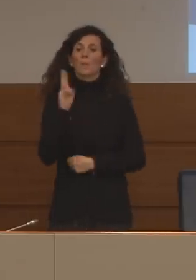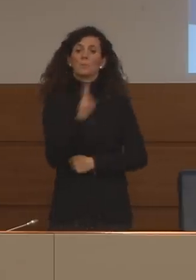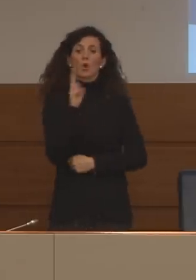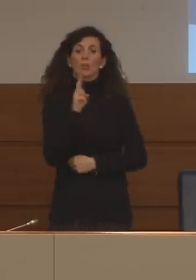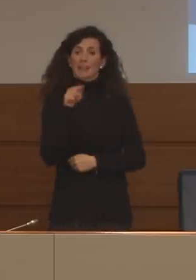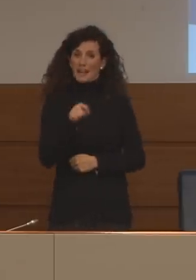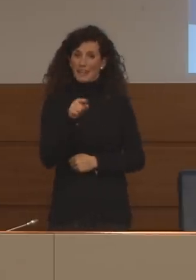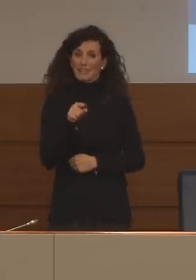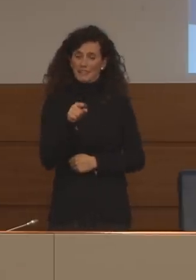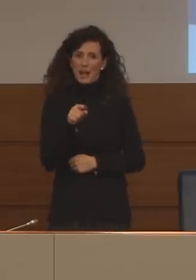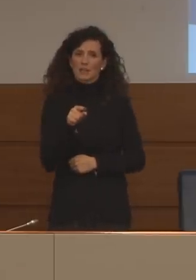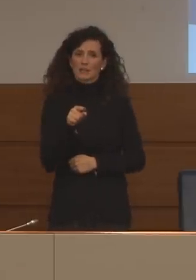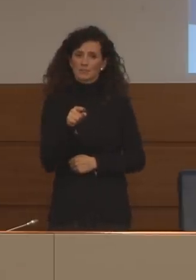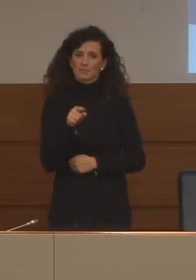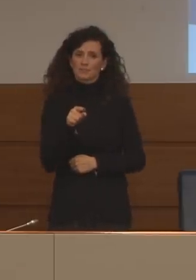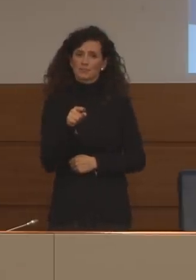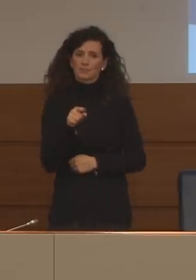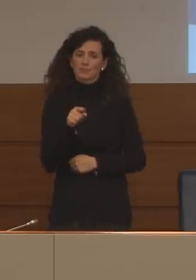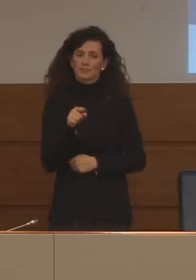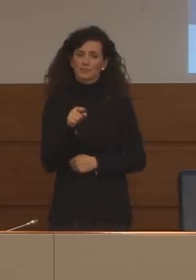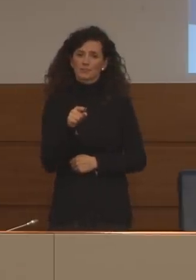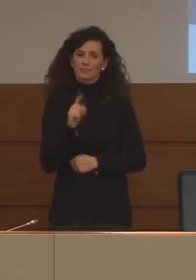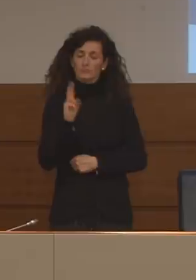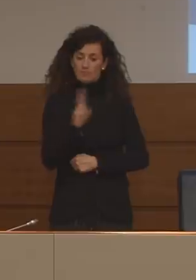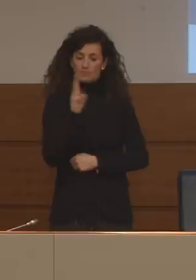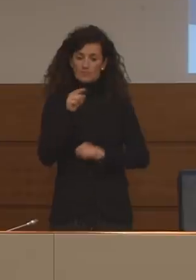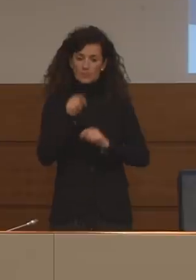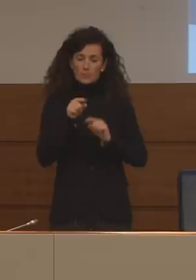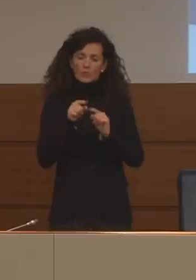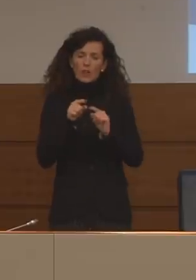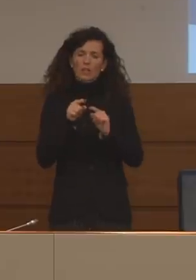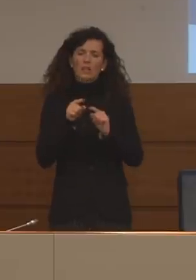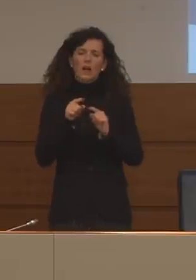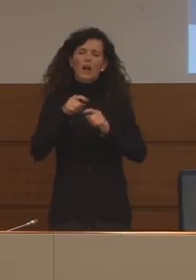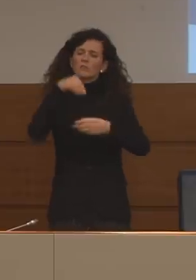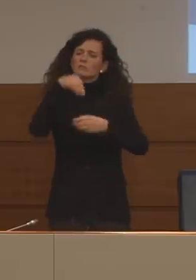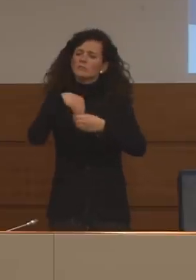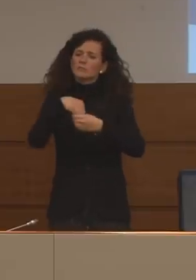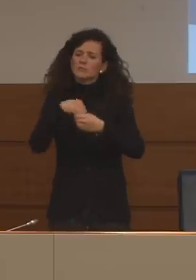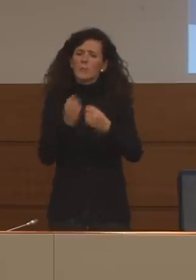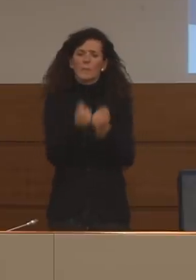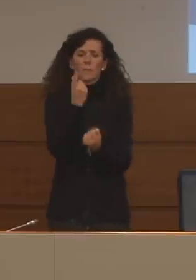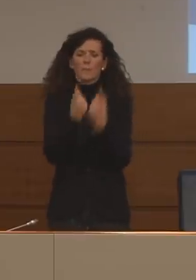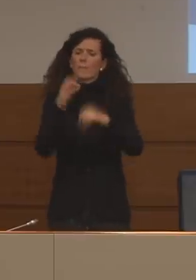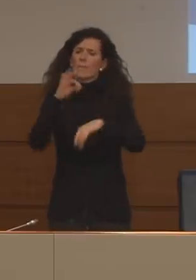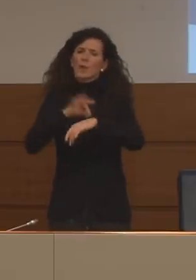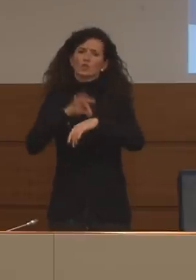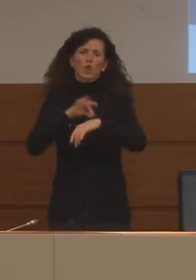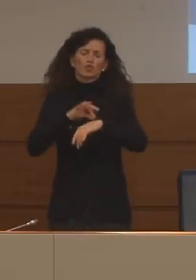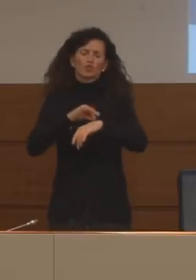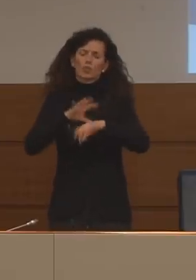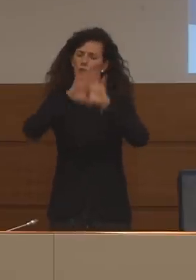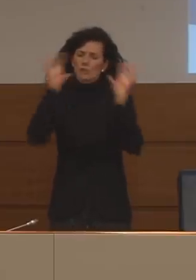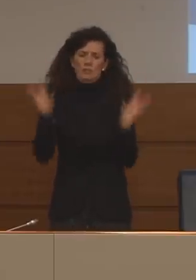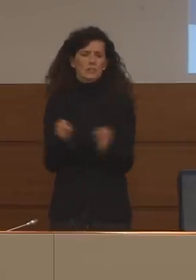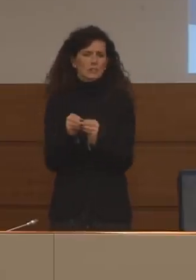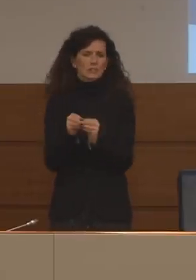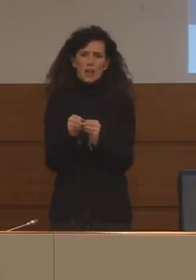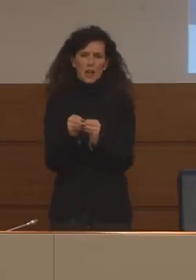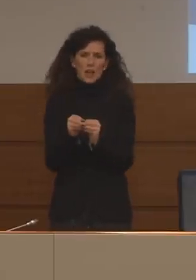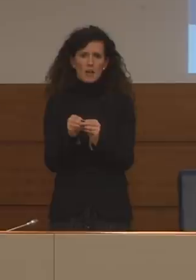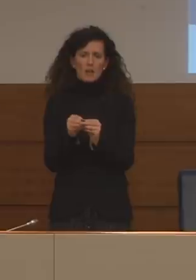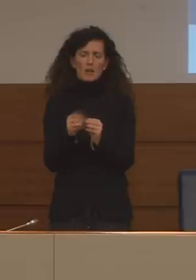è determinata da un insieme di patologie le patologie che noi abbiamo identificato